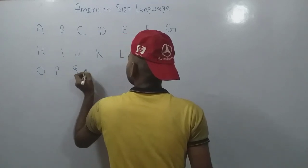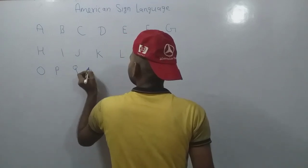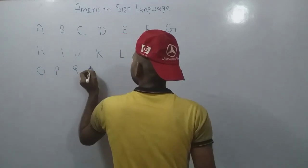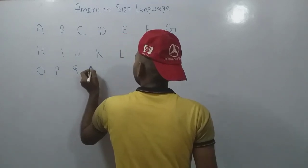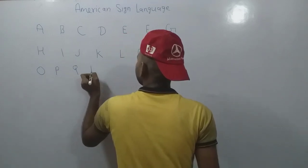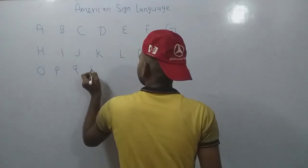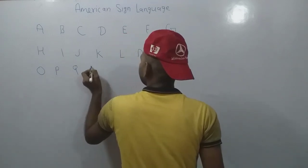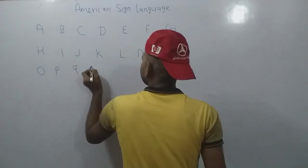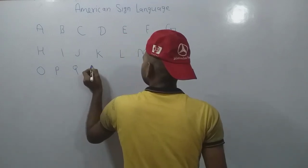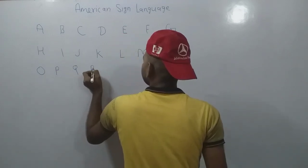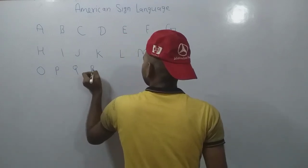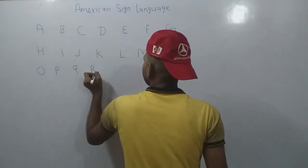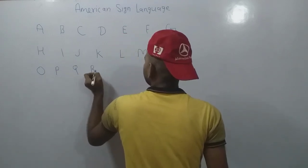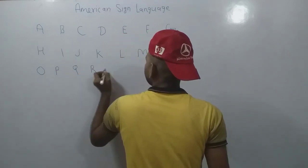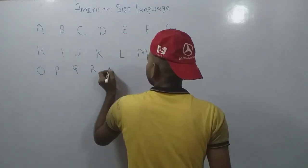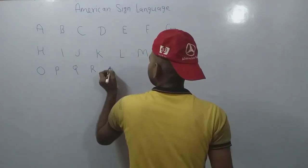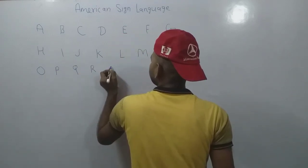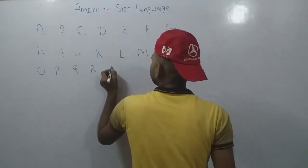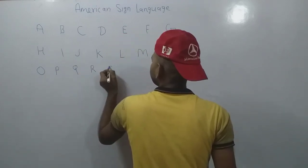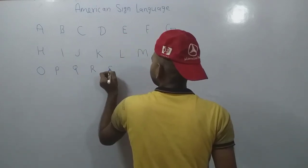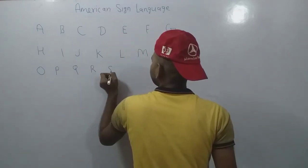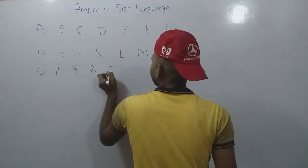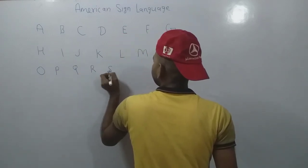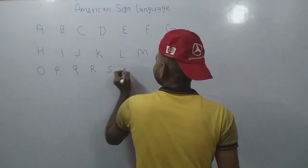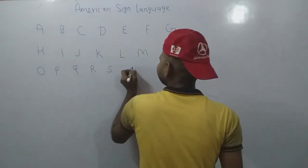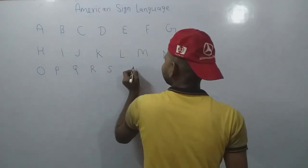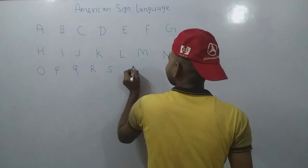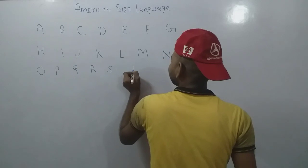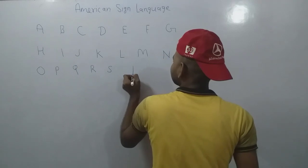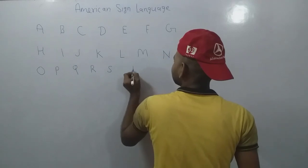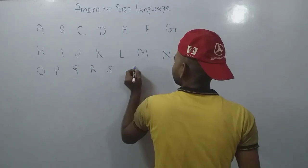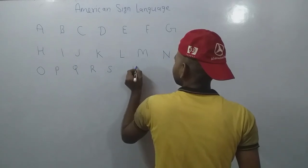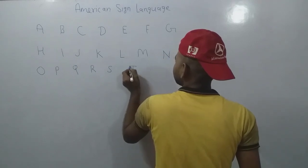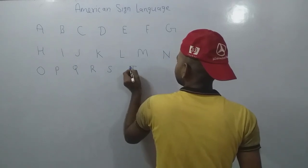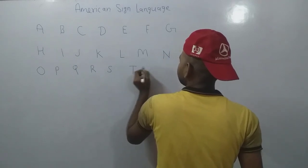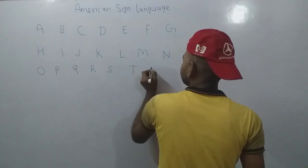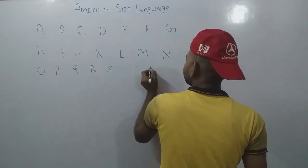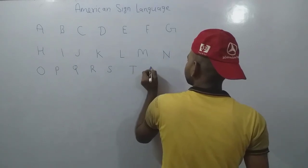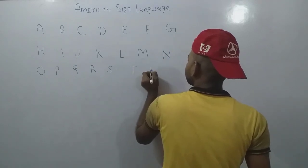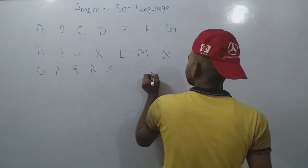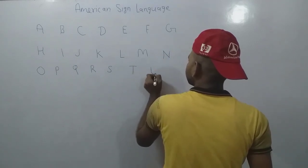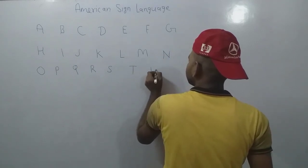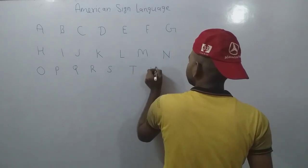Q R S T U